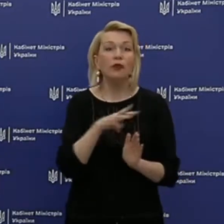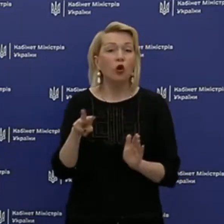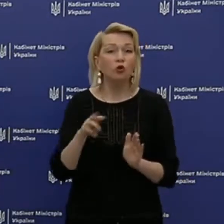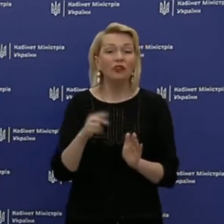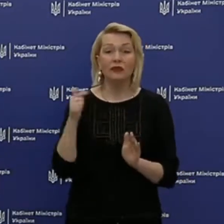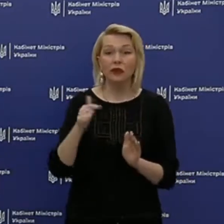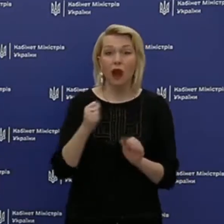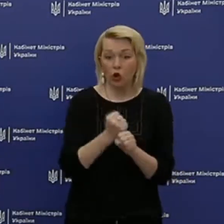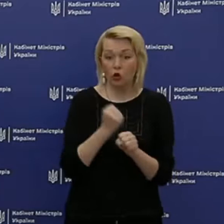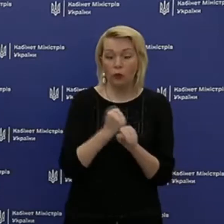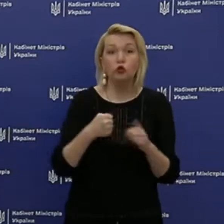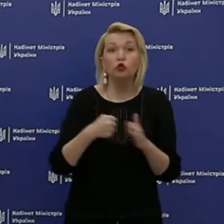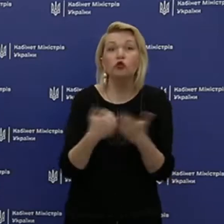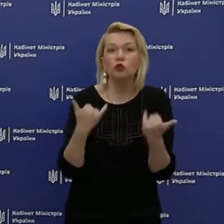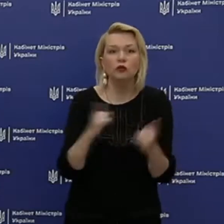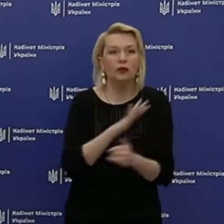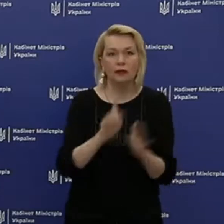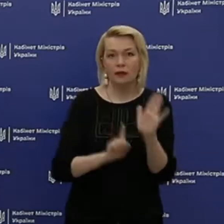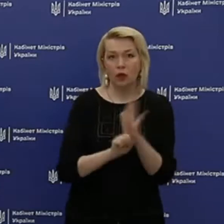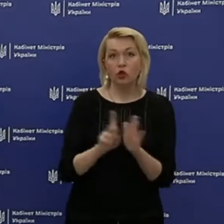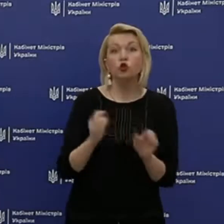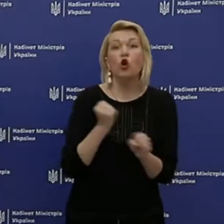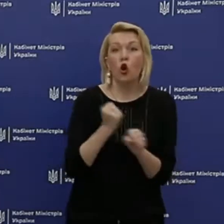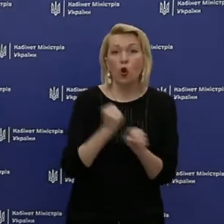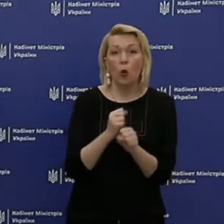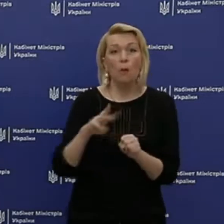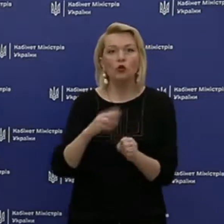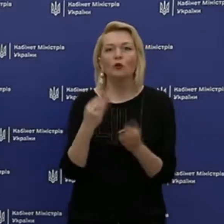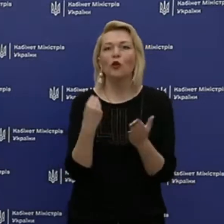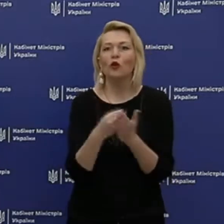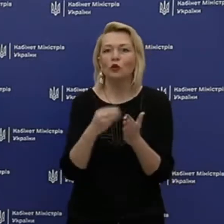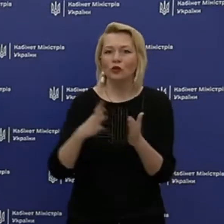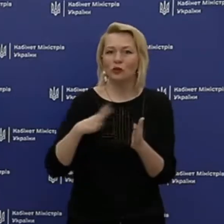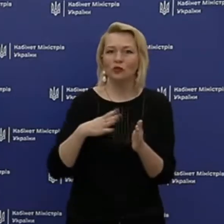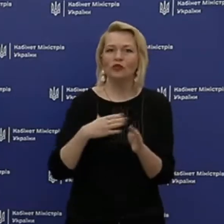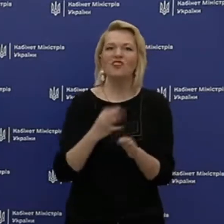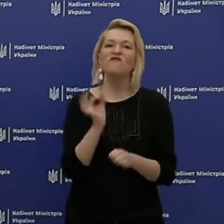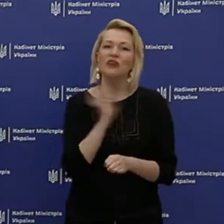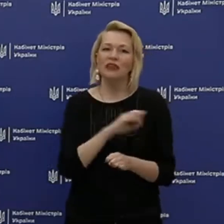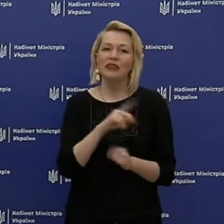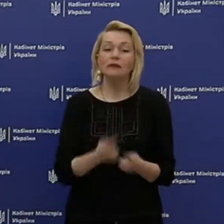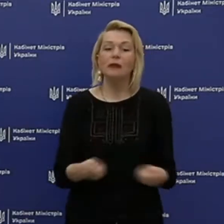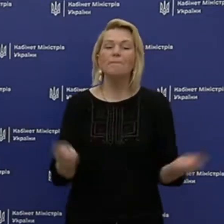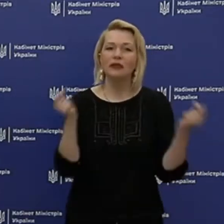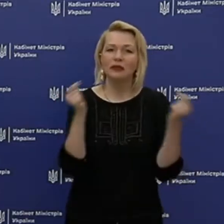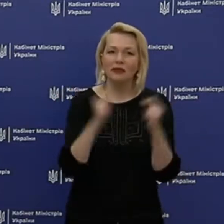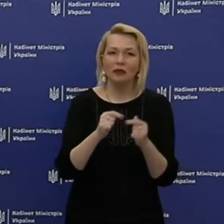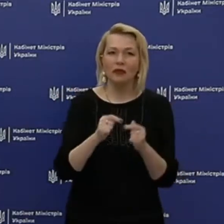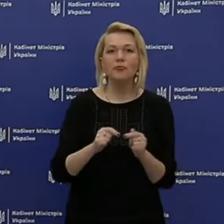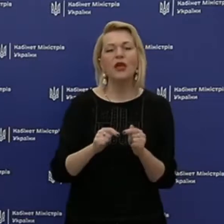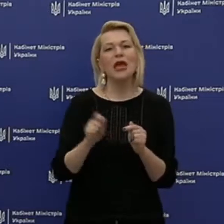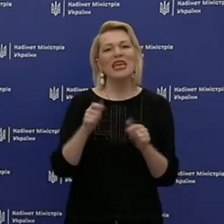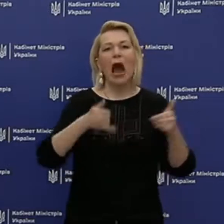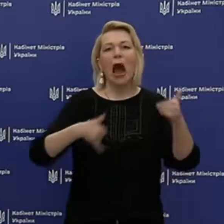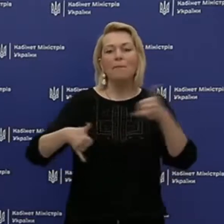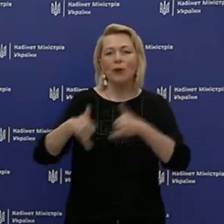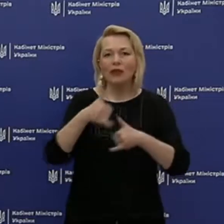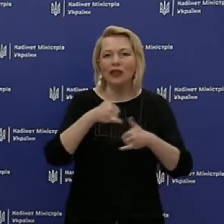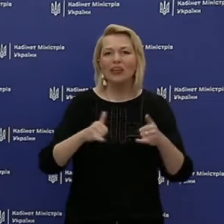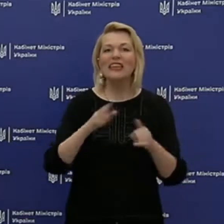досі не розпочаті. Що наразі робить МОЗ, щоб гроші були використані за призначенням і лабораторію Інституту раку